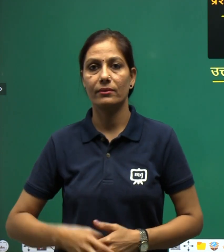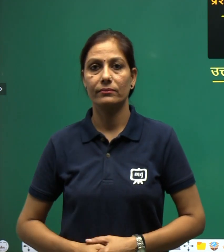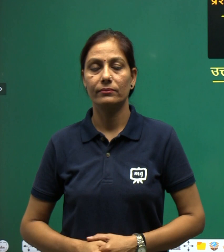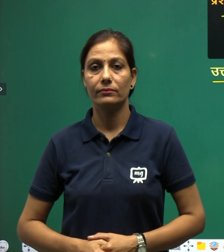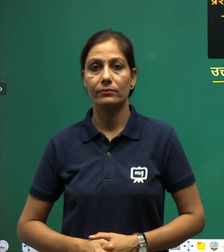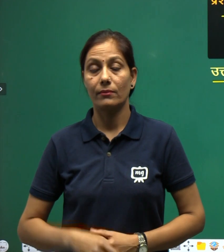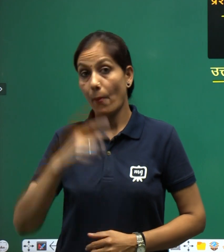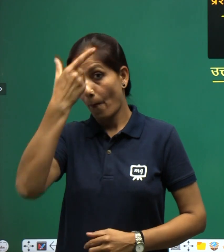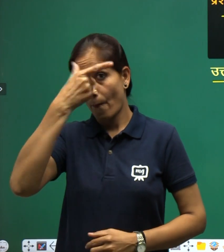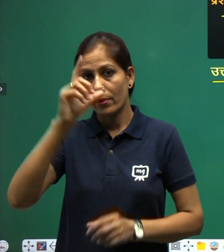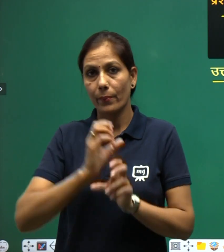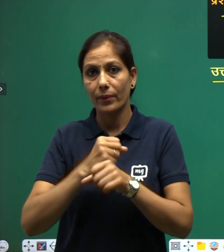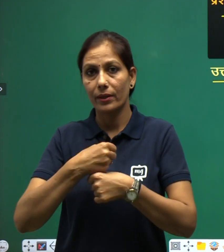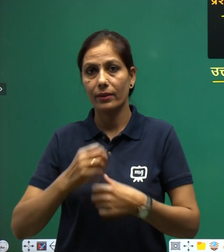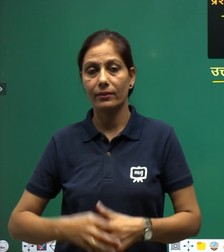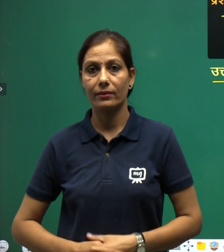भारतीयकरण